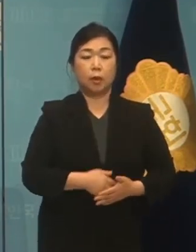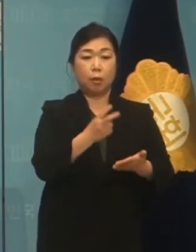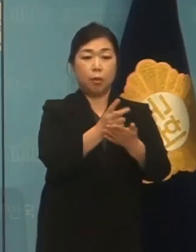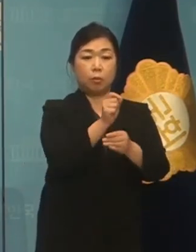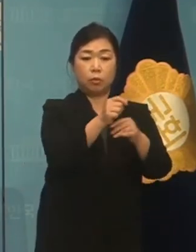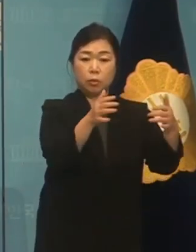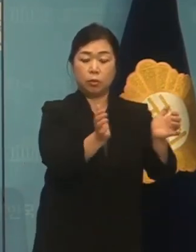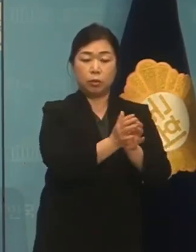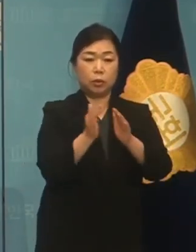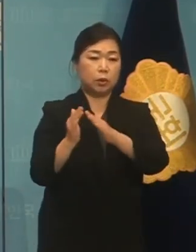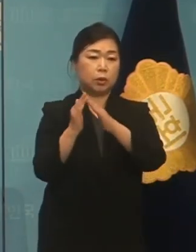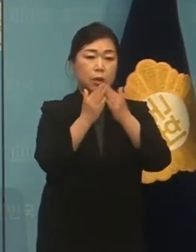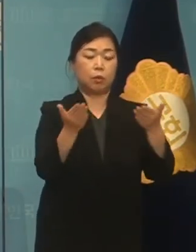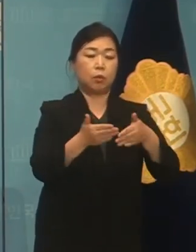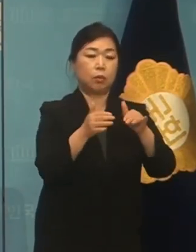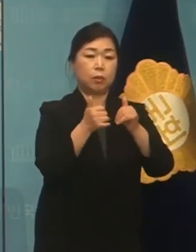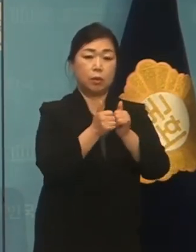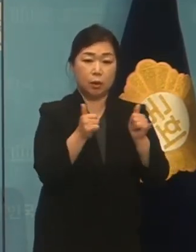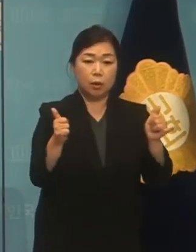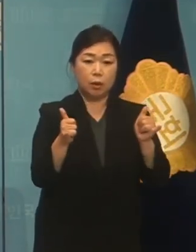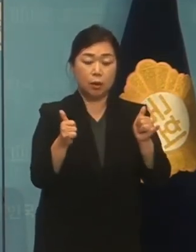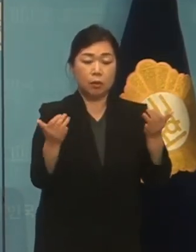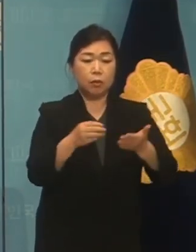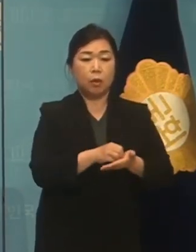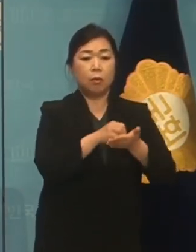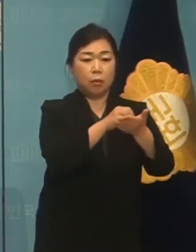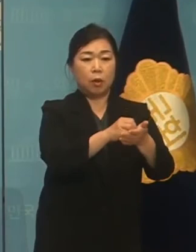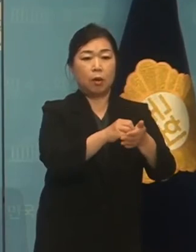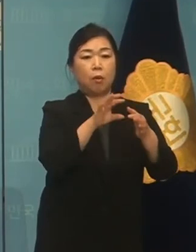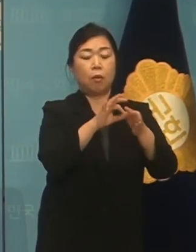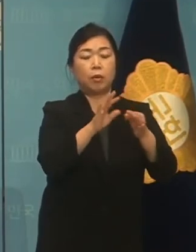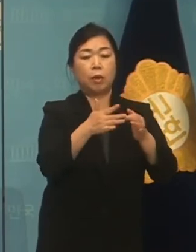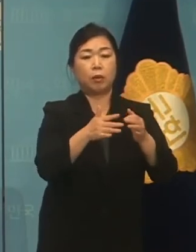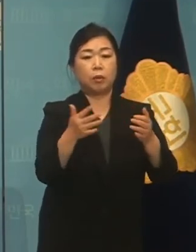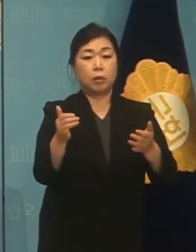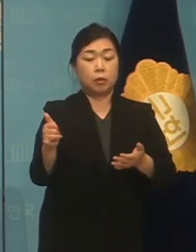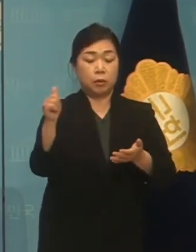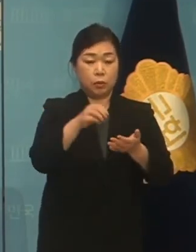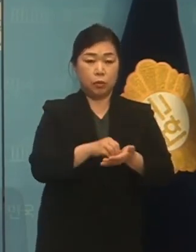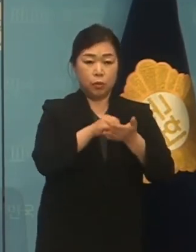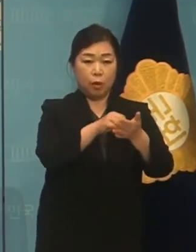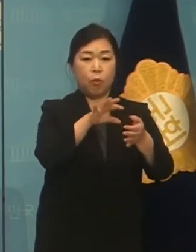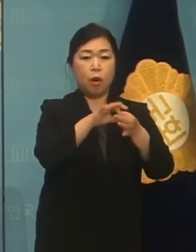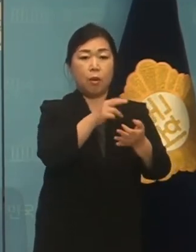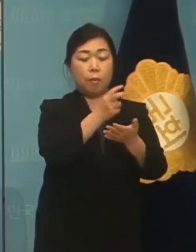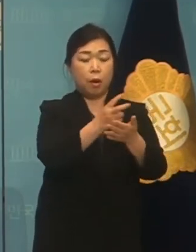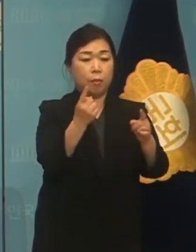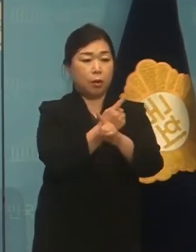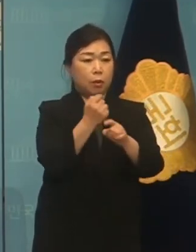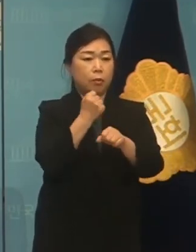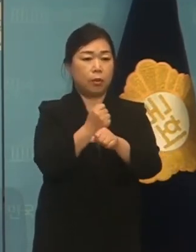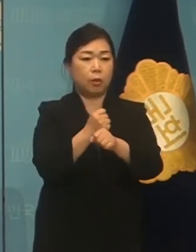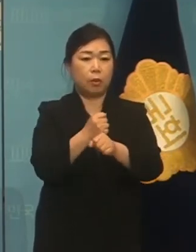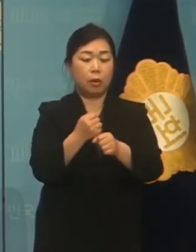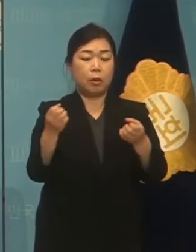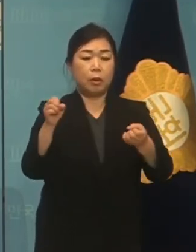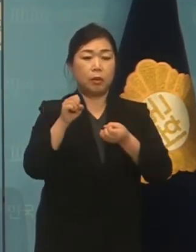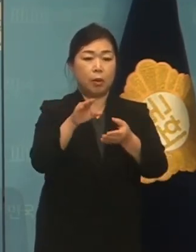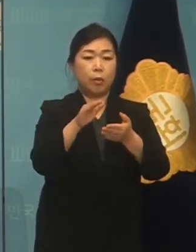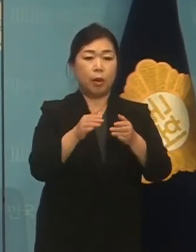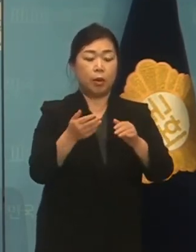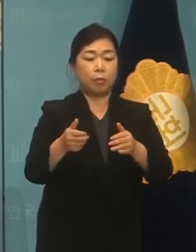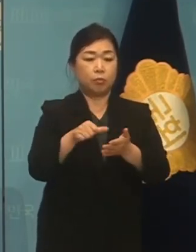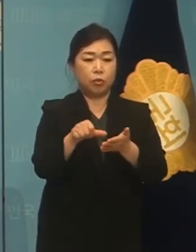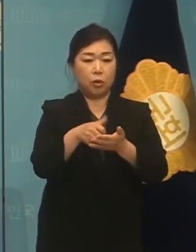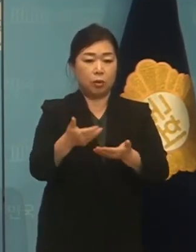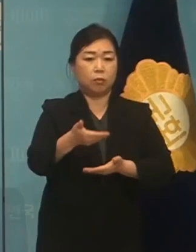법무부가 이주 노동자의 취업 업종을 확대하는 취업국 관리법 시행령 개정안을 입법 예고하며 택배 상하차를